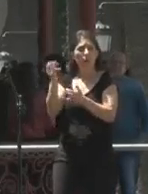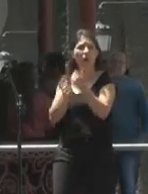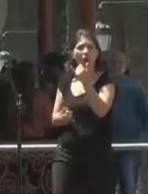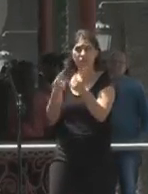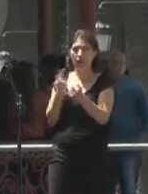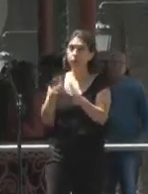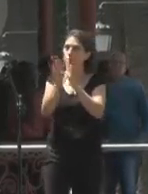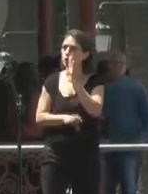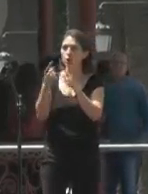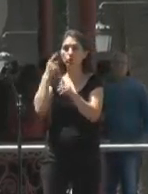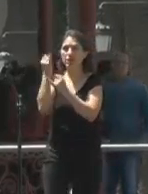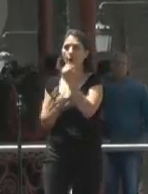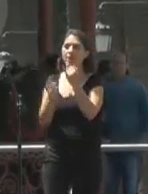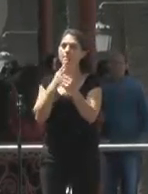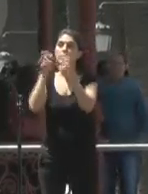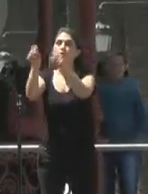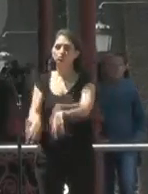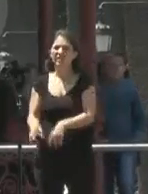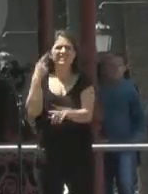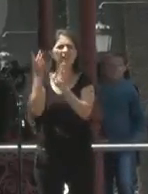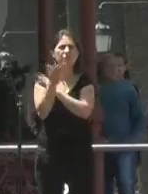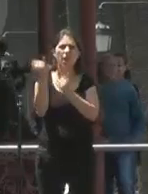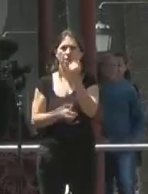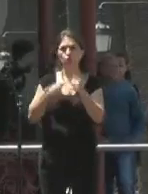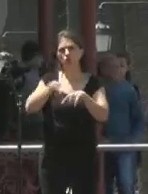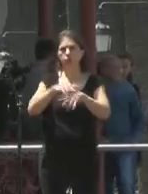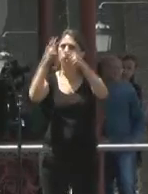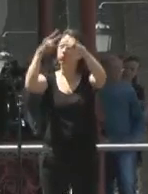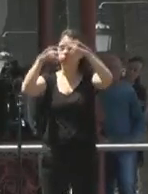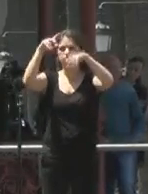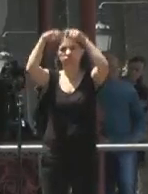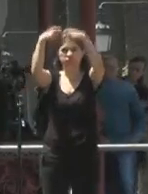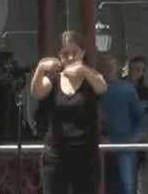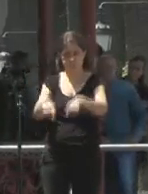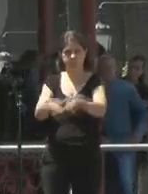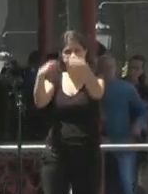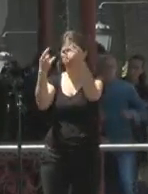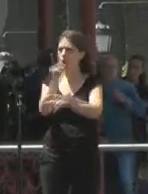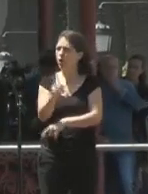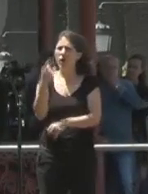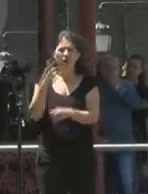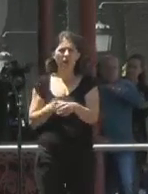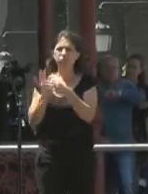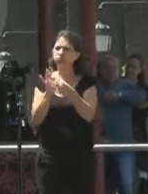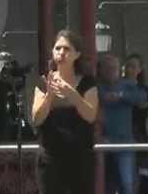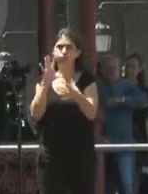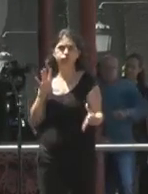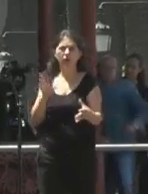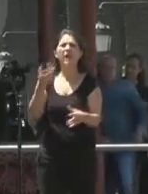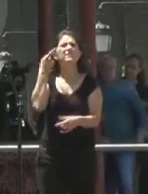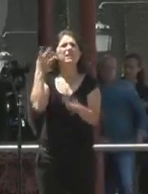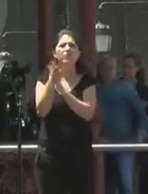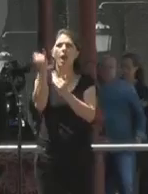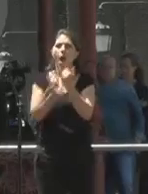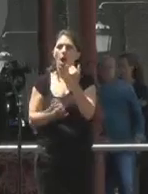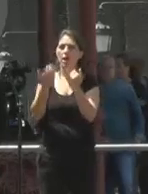miedo. Esto no tiene nada que ver con derruir nada, con demoler nada, ni con destruir nada. Tiene que ver con proteger y ampliar